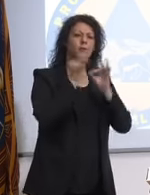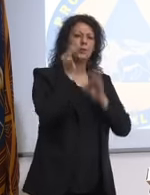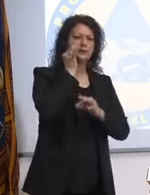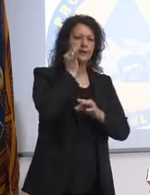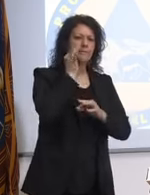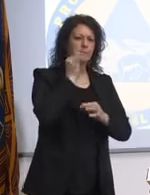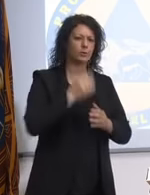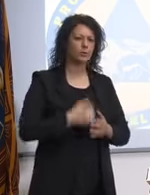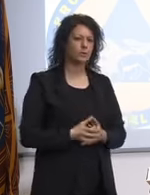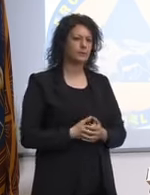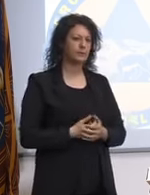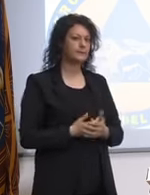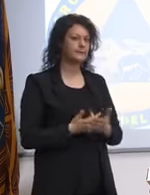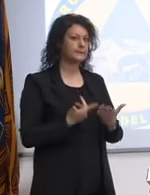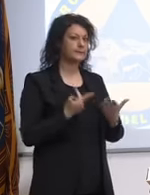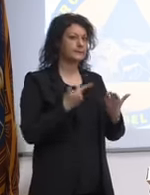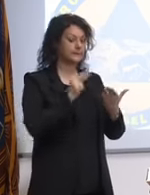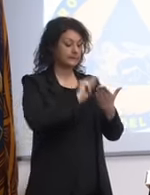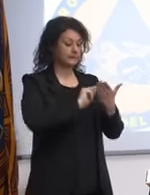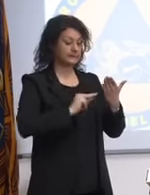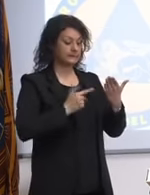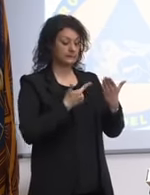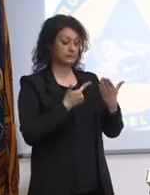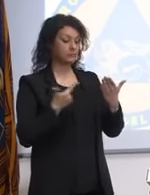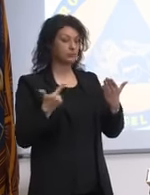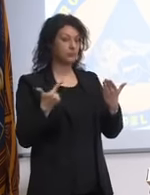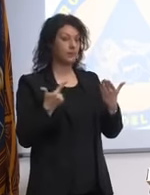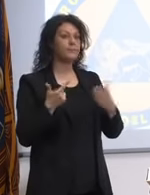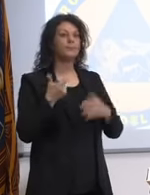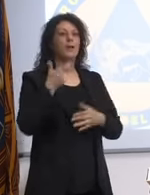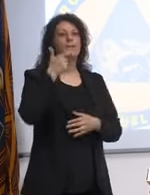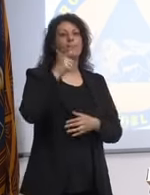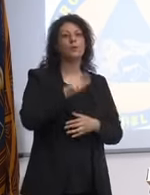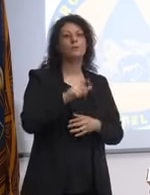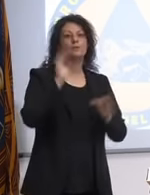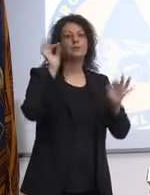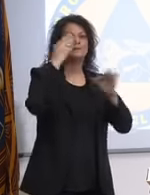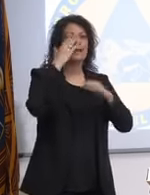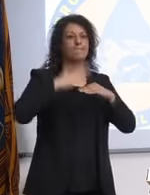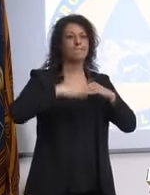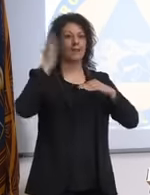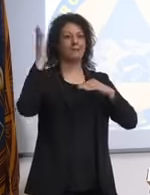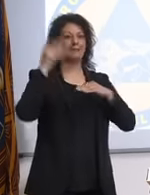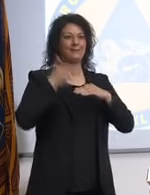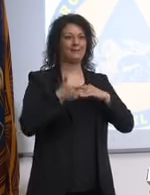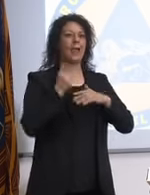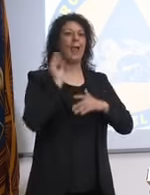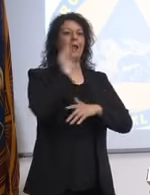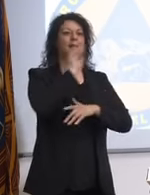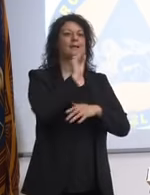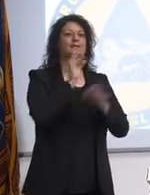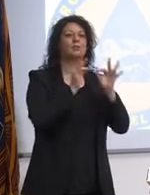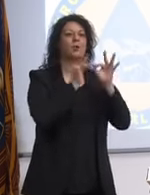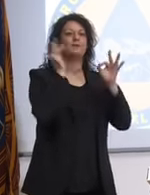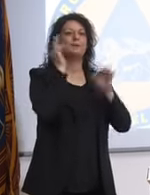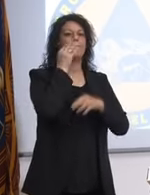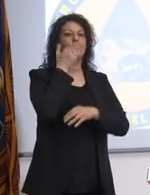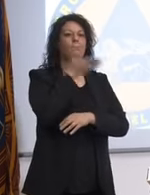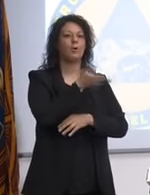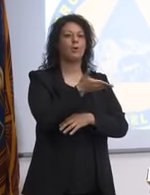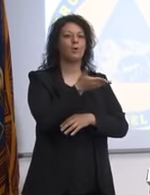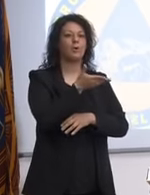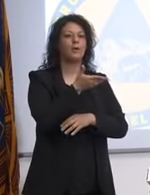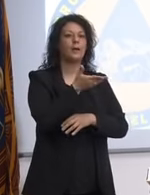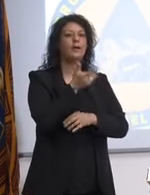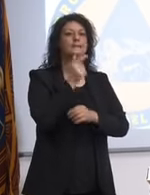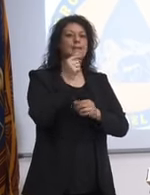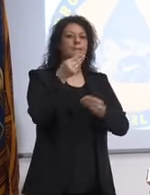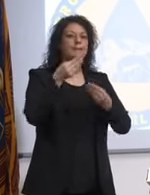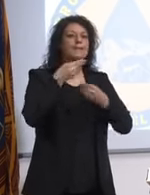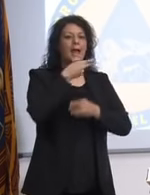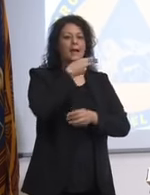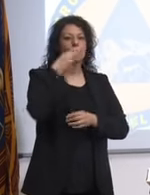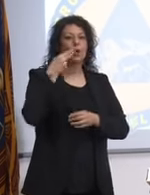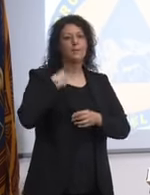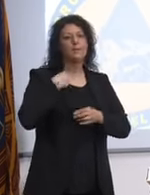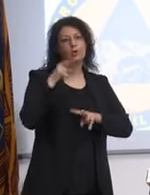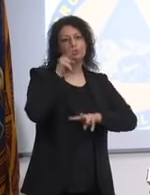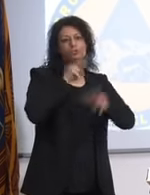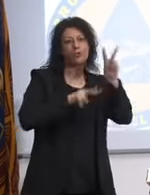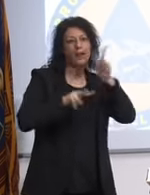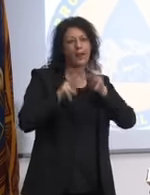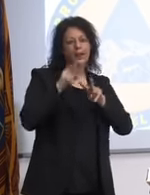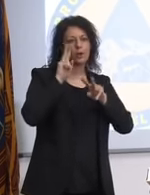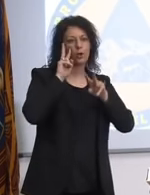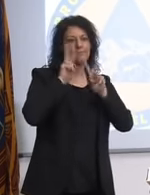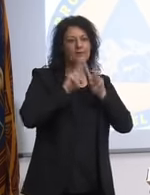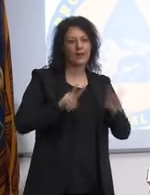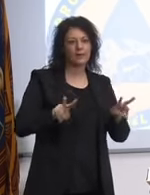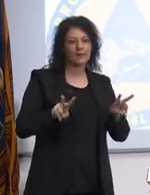Questo non ce l'ha detto per... Perché se l'ha fatta stamattina avuto... potrei dire dateci il nome, cerchiamo di capire se... Ma